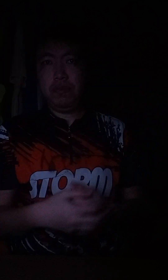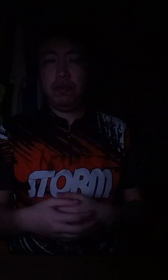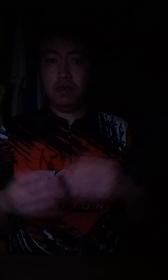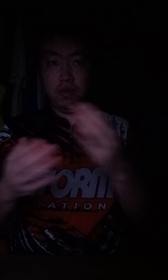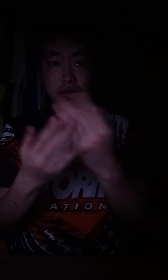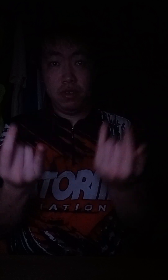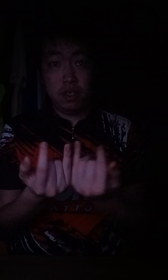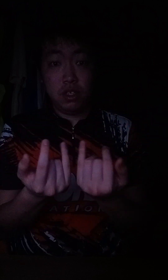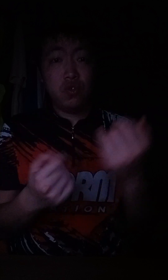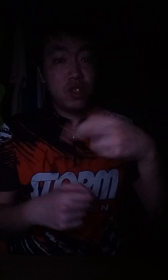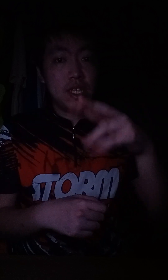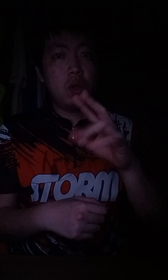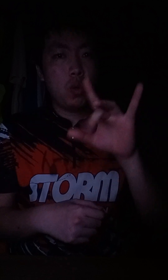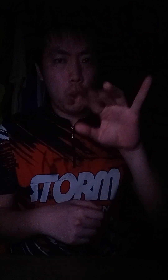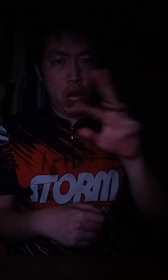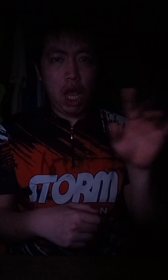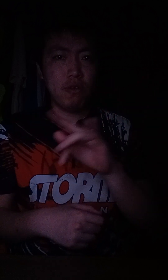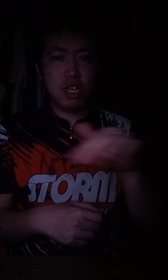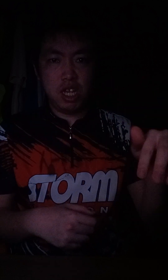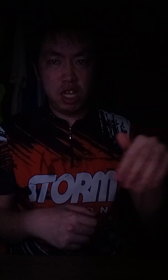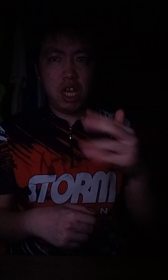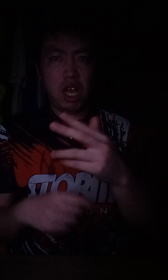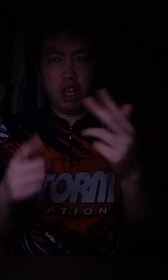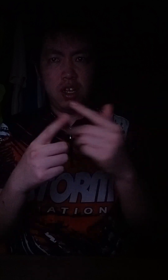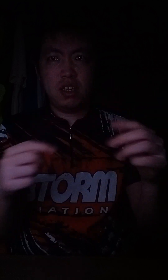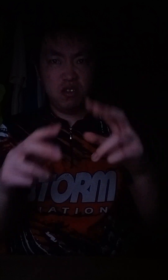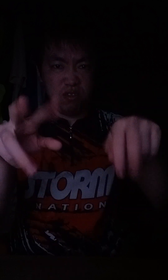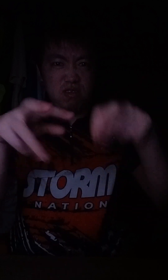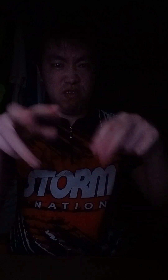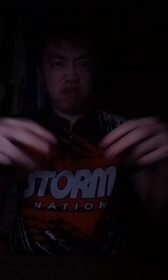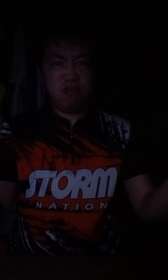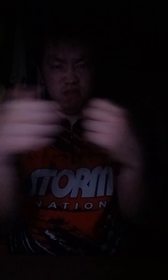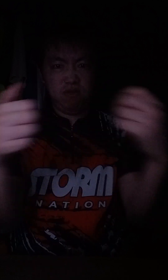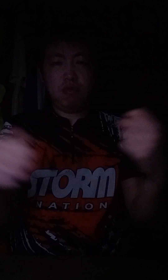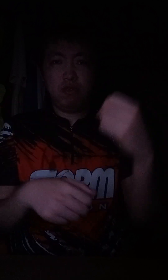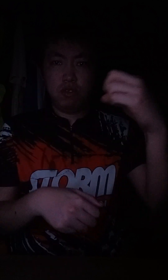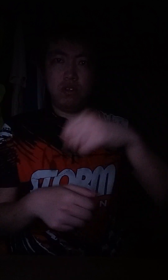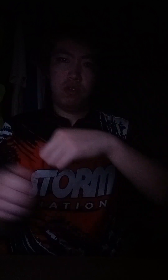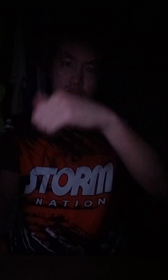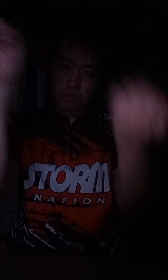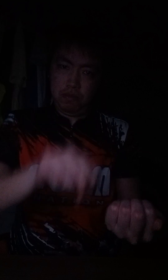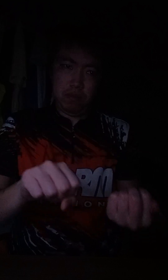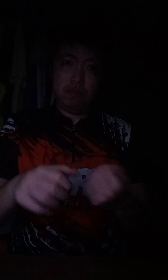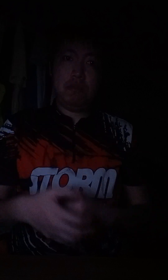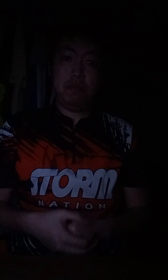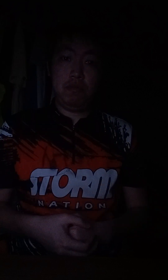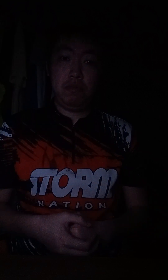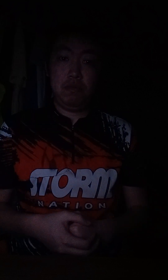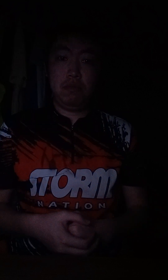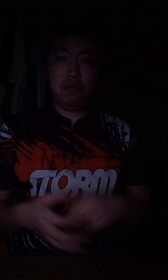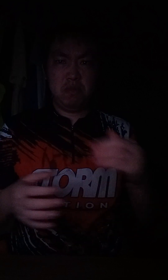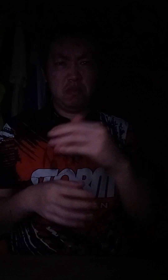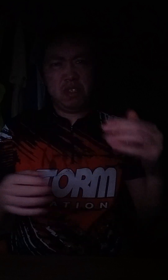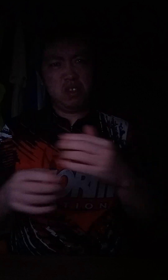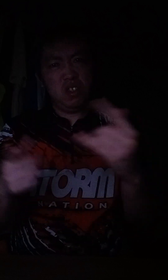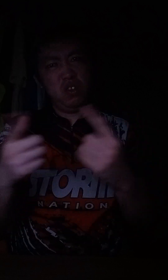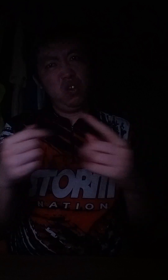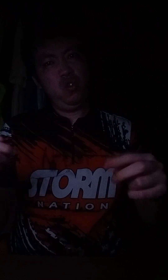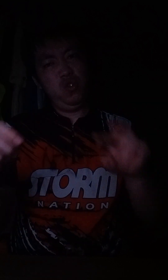국도에서 3.5톤 화물차가 앞서가던 굴착기를 들이받은 뒤 넘어졌습니다. 뒤따르던 SUV도 사고를